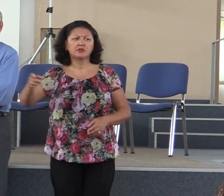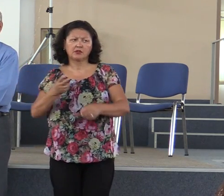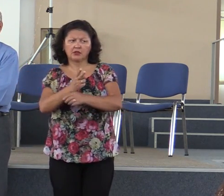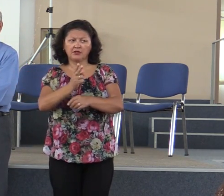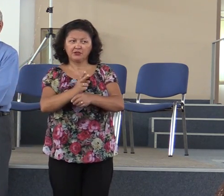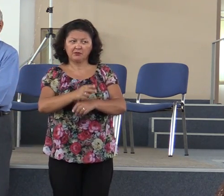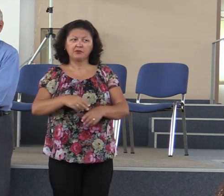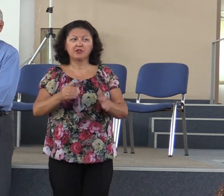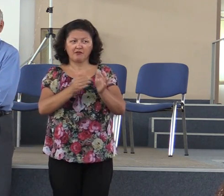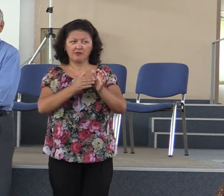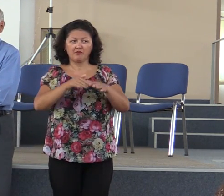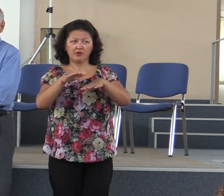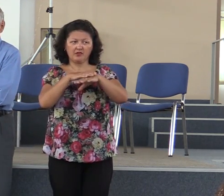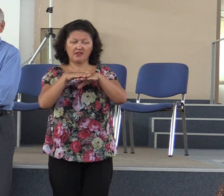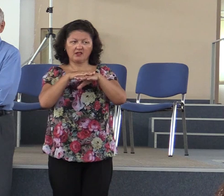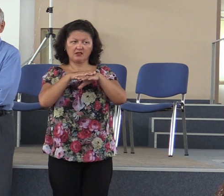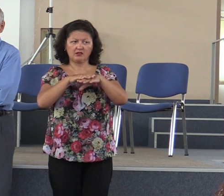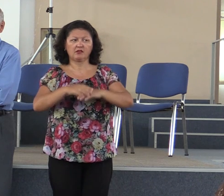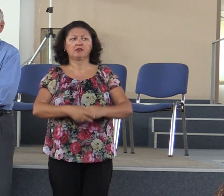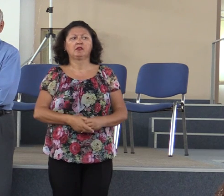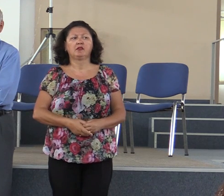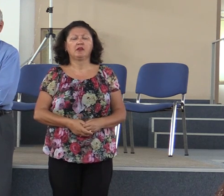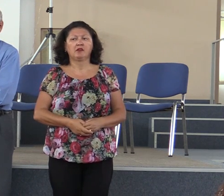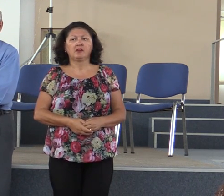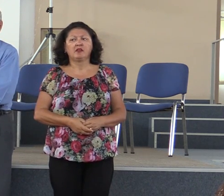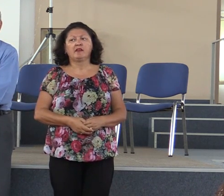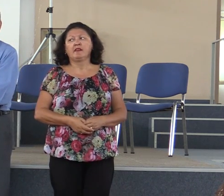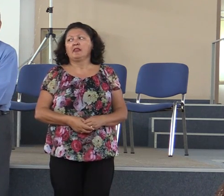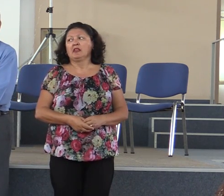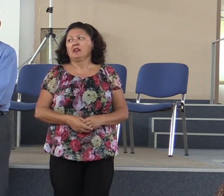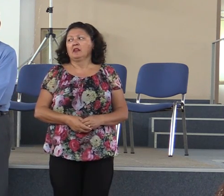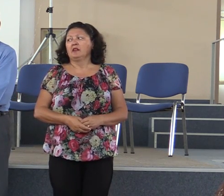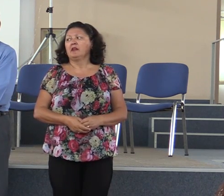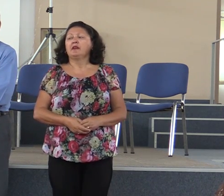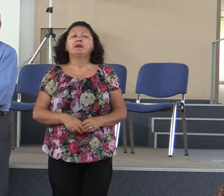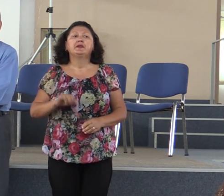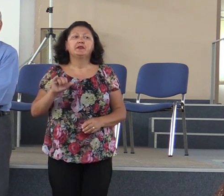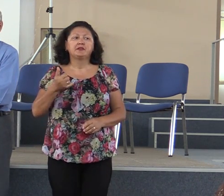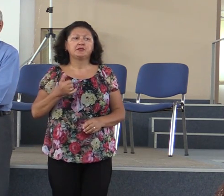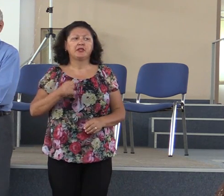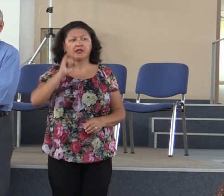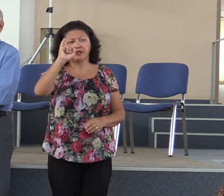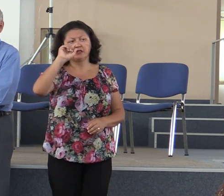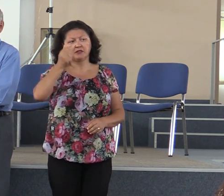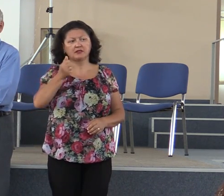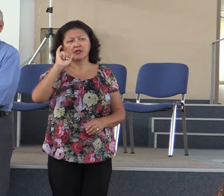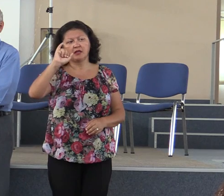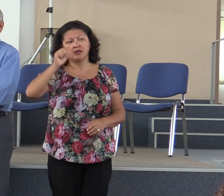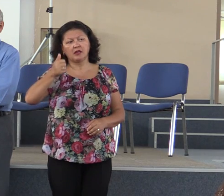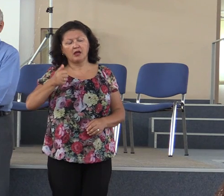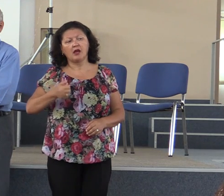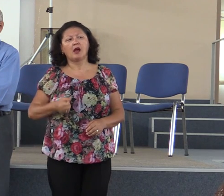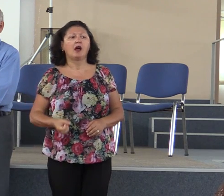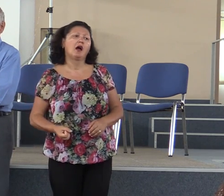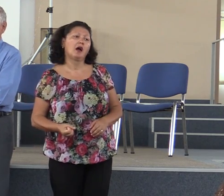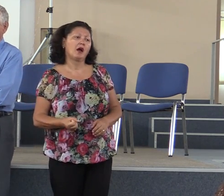de iertare. Isaiah found a new sense of forgiveness. Și Isaia a găsit un nou sens